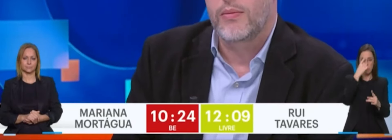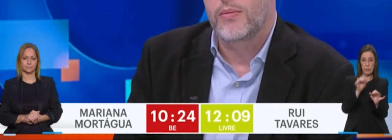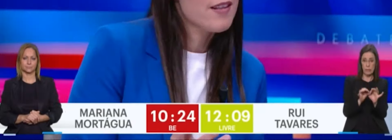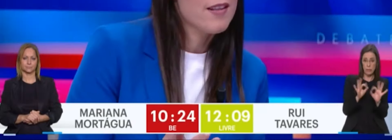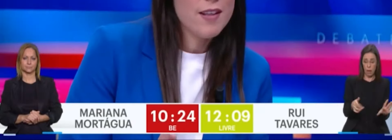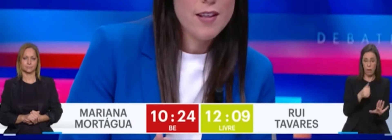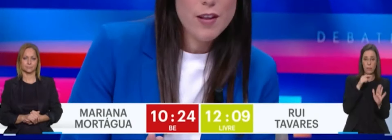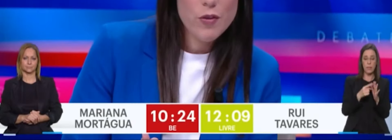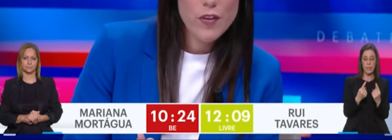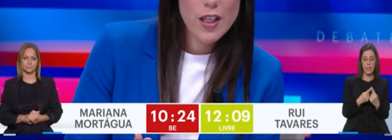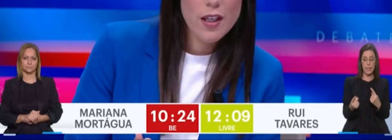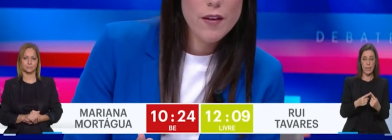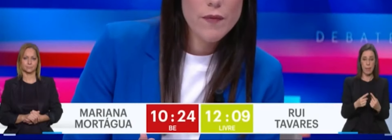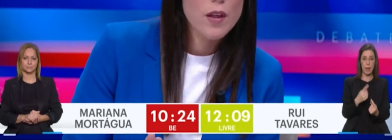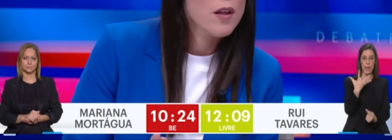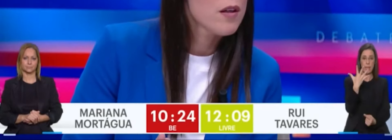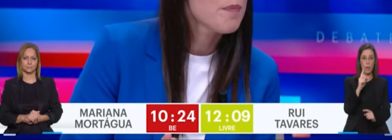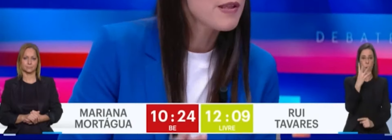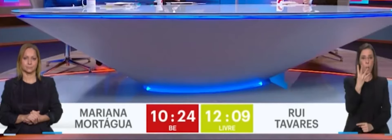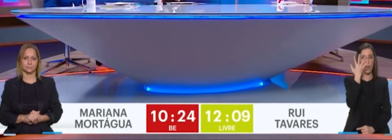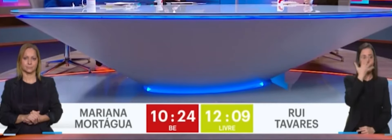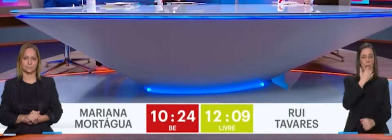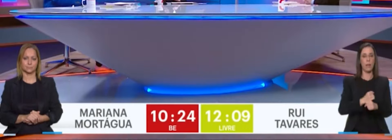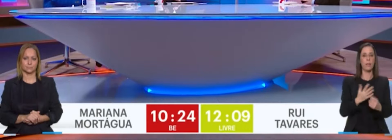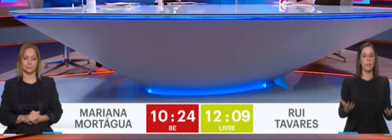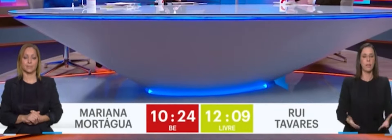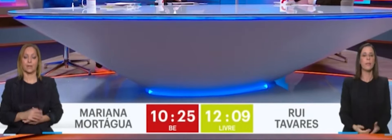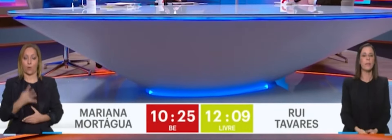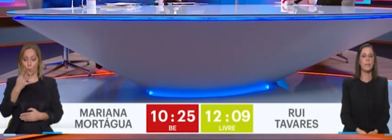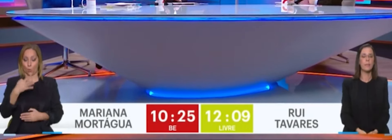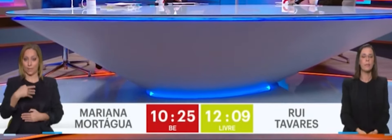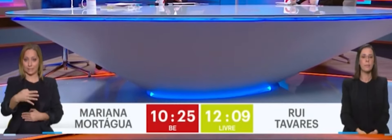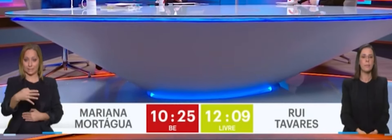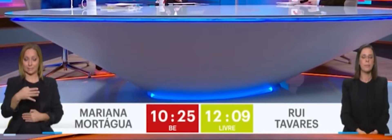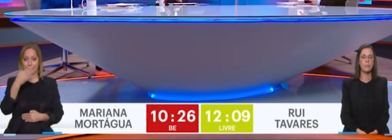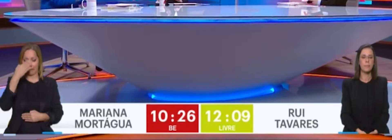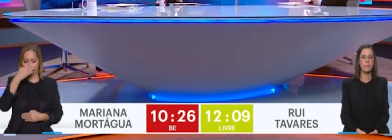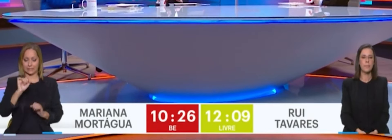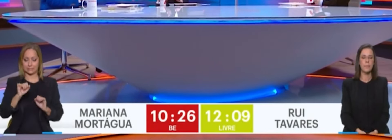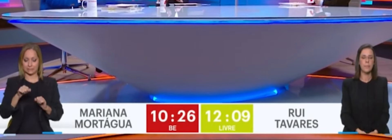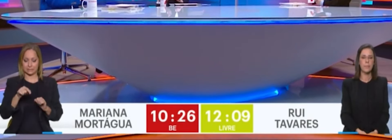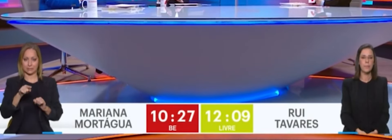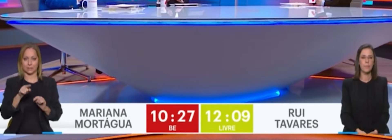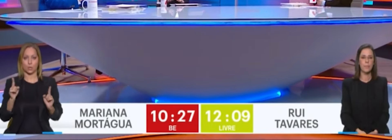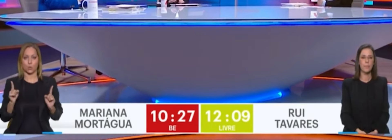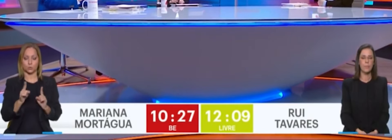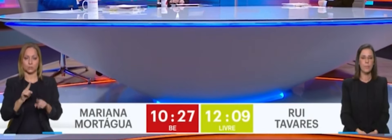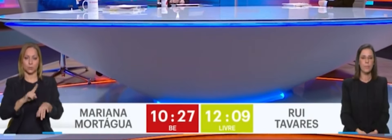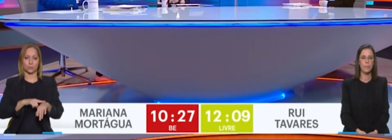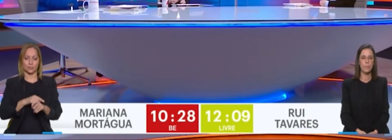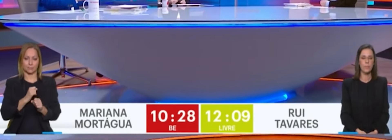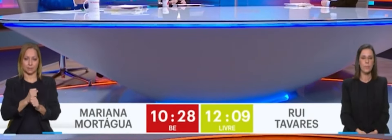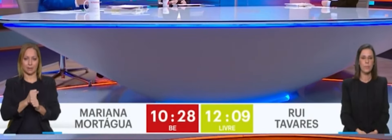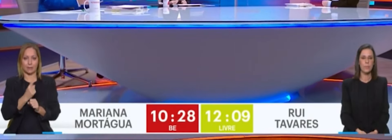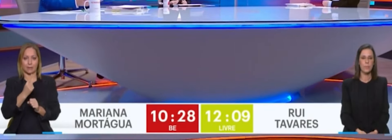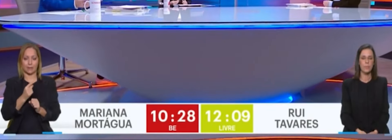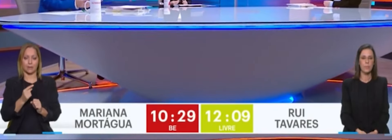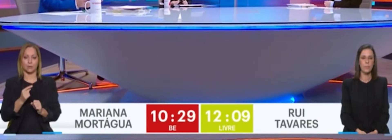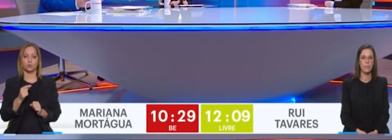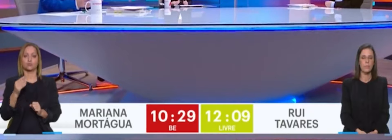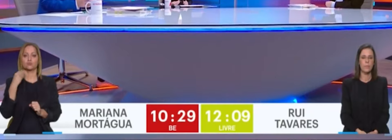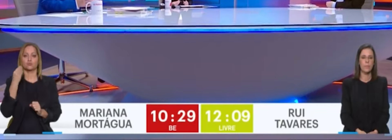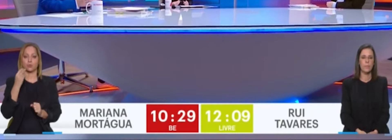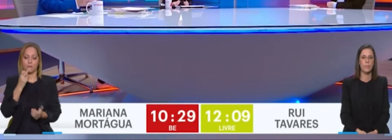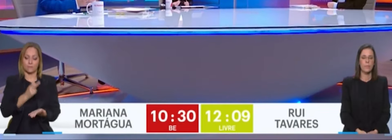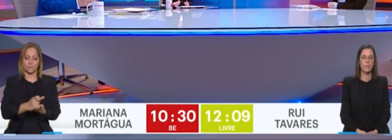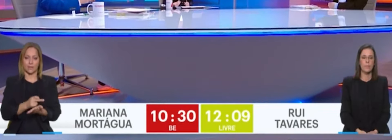medida da da semana de de quatro dias partilhamos a semana de quatro dias aliás h a redução do tempo de trabalho é uma das formas de fixar jovens em Portugal